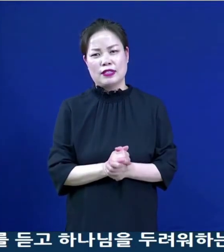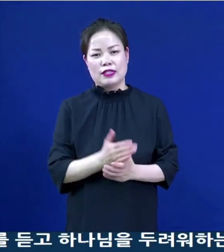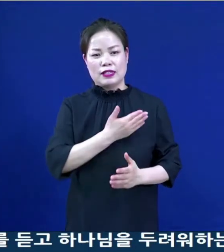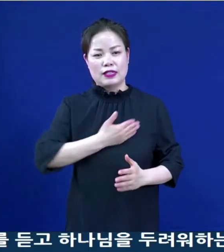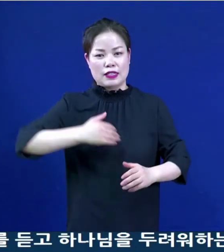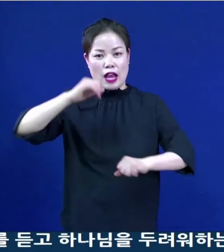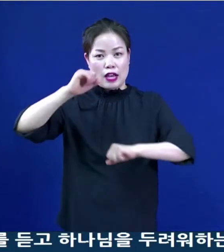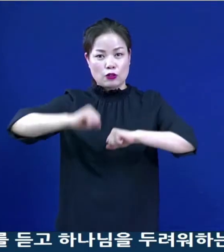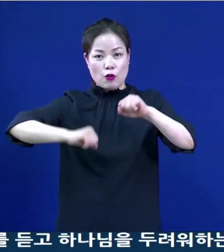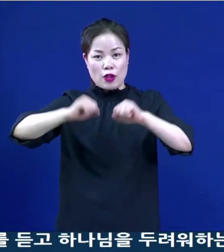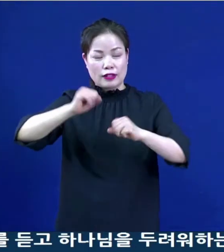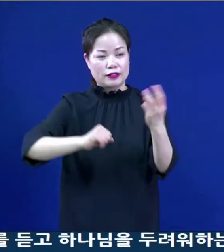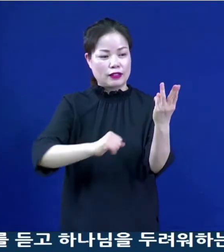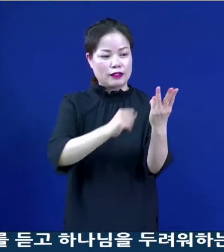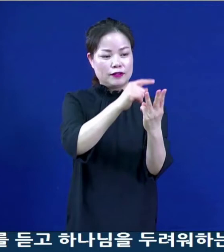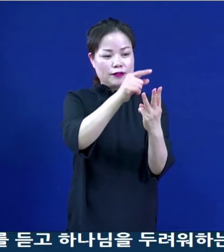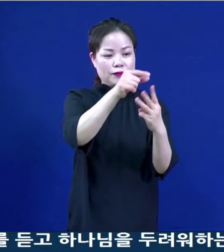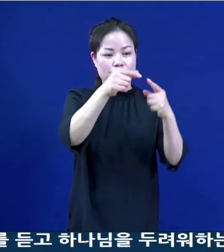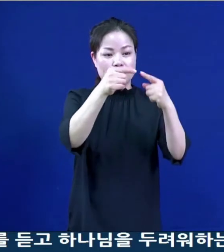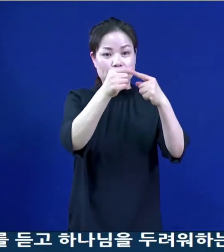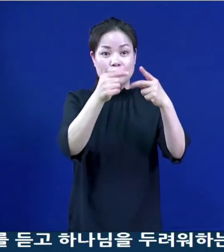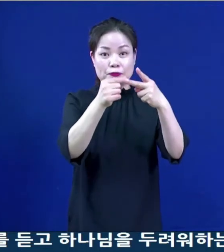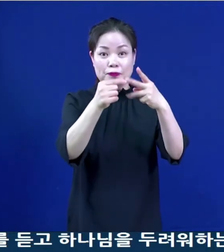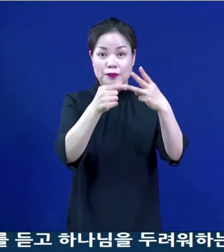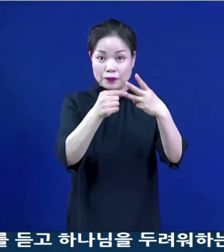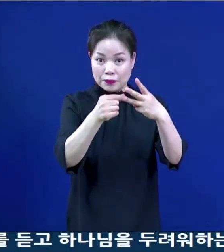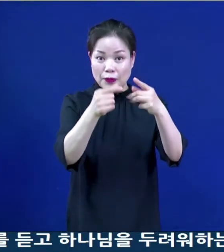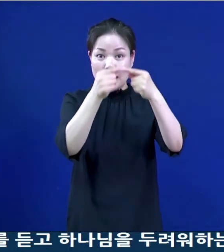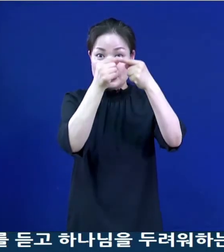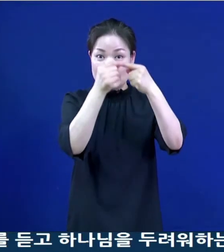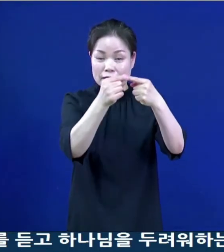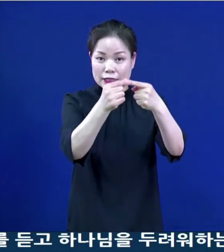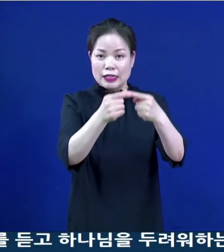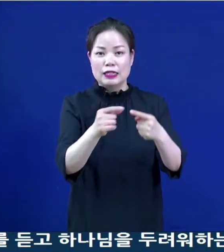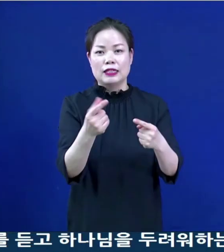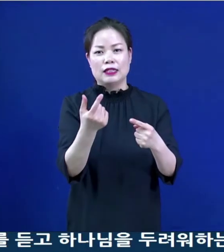사도행전은 3가지로 정리를 합니다. 첫째는 이렇게